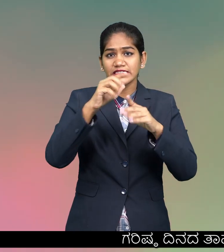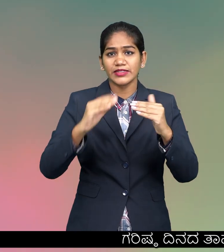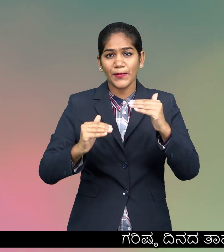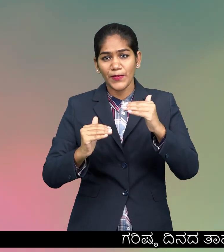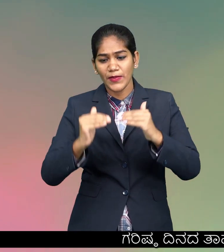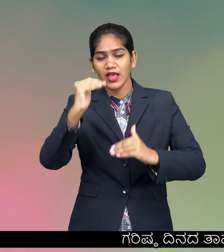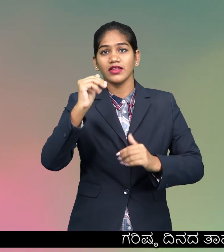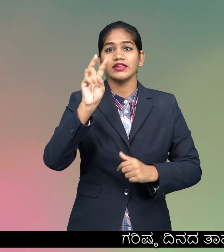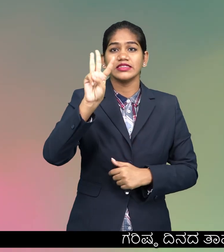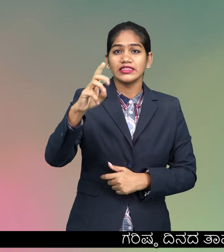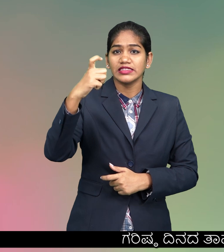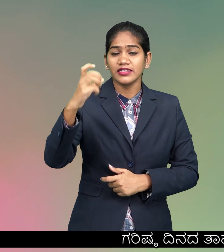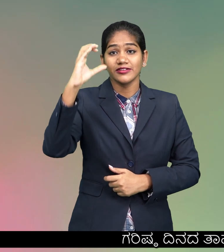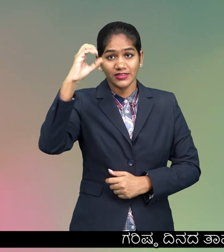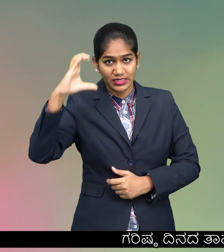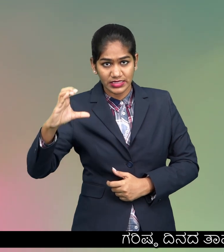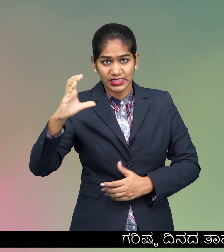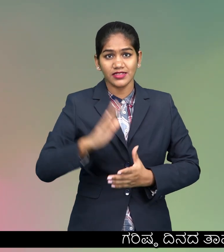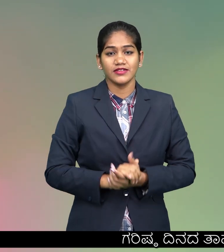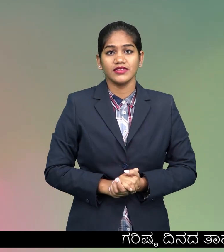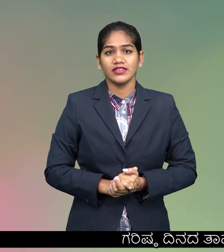ತಾಪಮಾನವು 37 ಸೆಲ್ಸಿಯಸ್ ಮೀರುತ್ತದೆ.